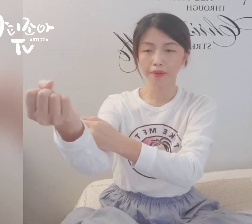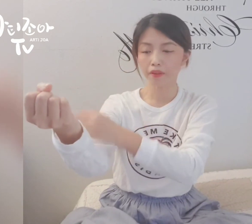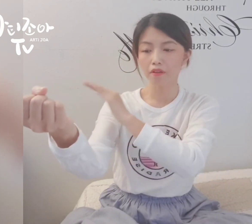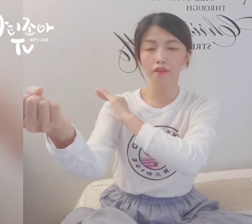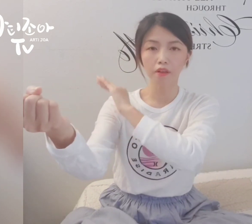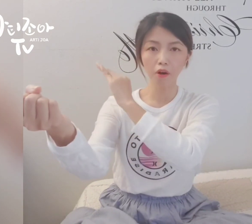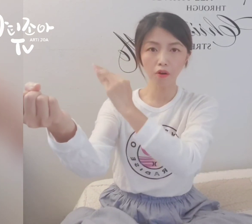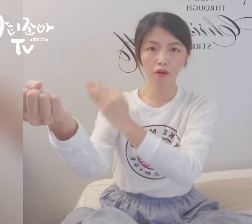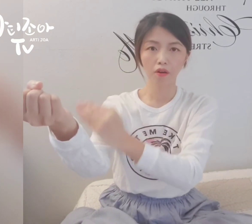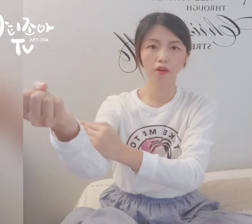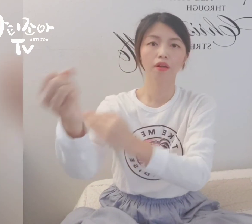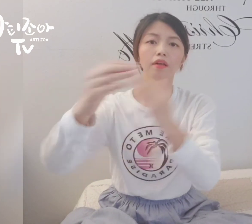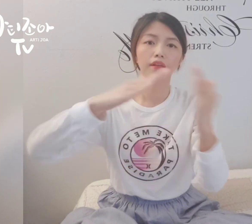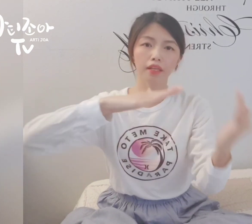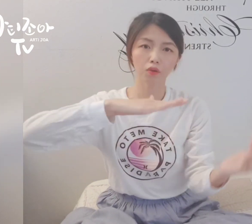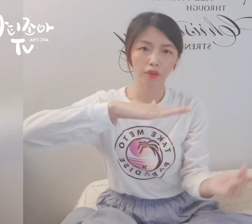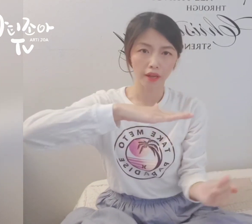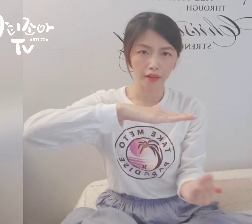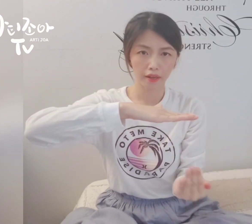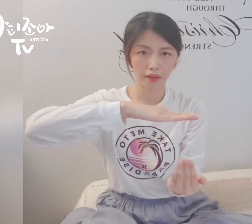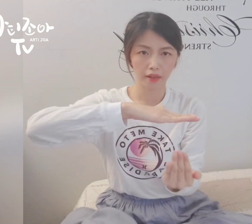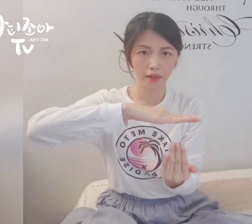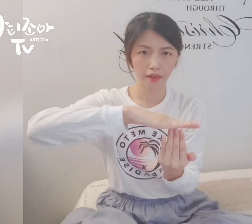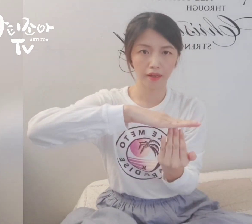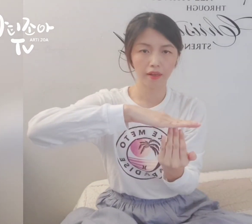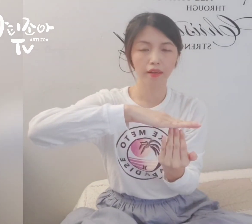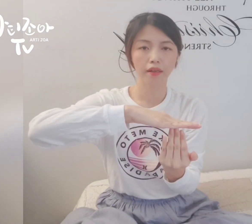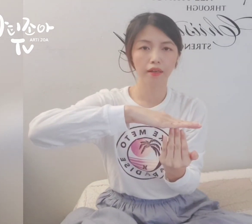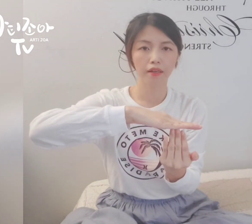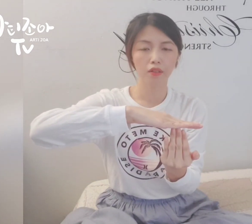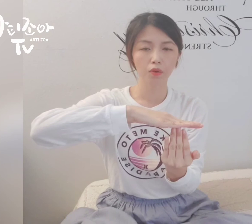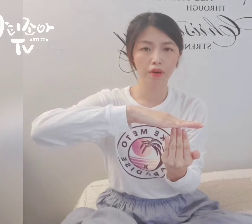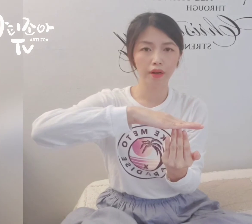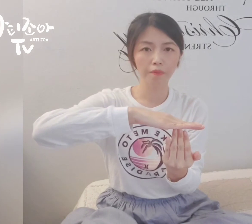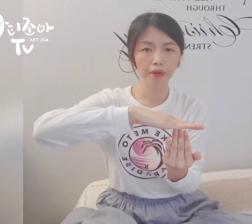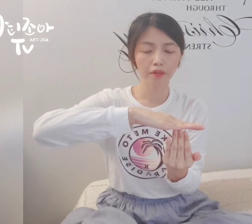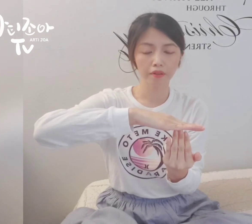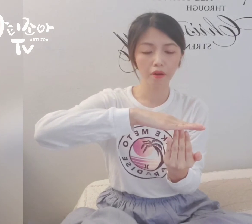했던 능력, 이루다. 이 수화가 합해져서